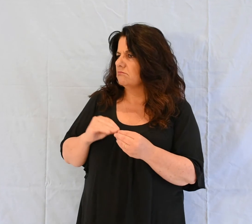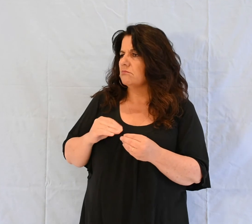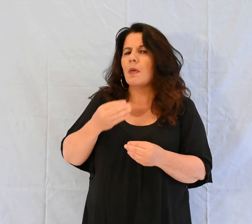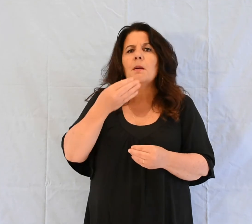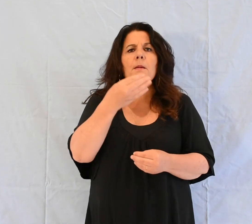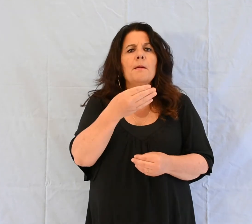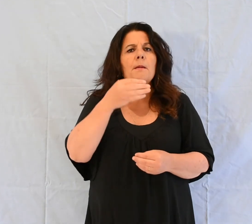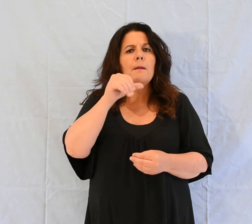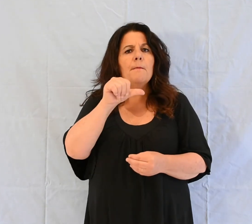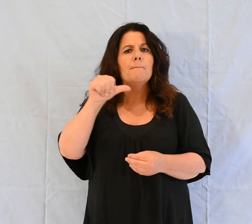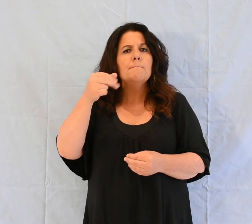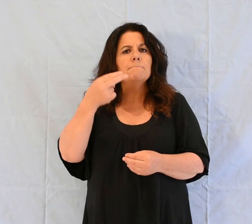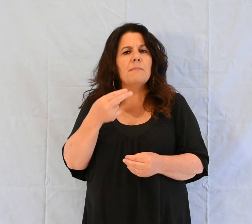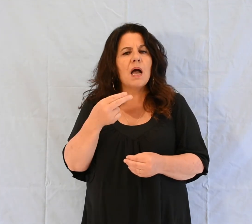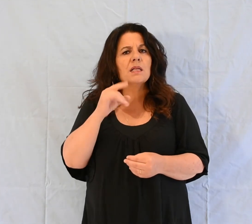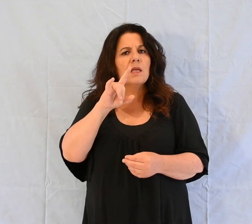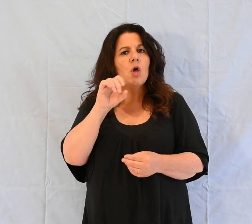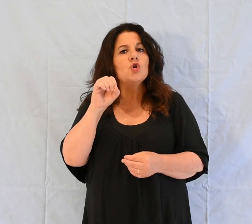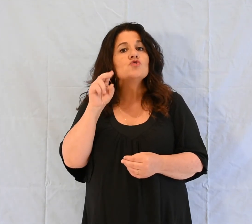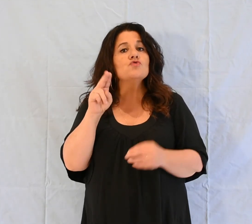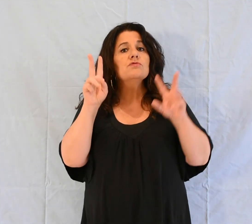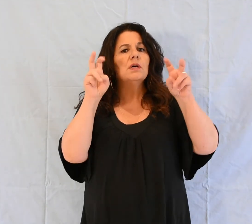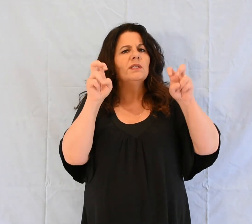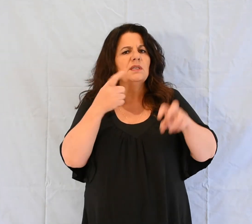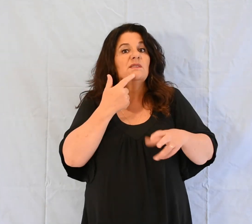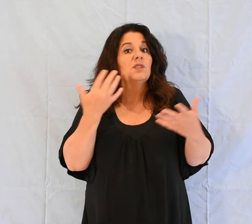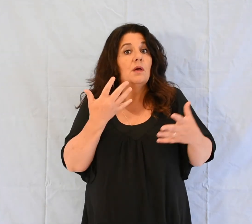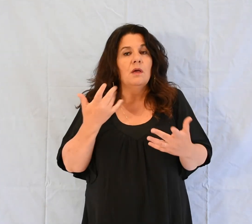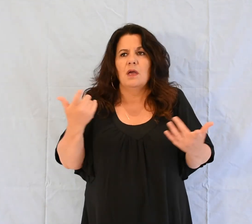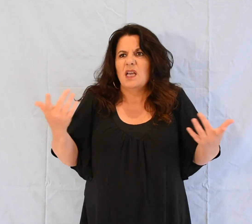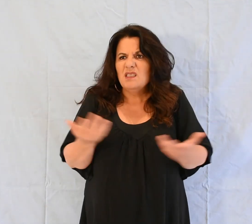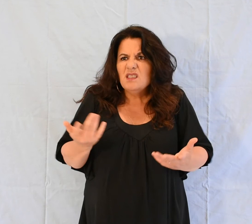ou ?» Ce qui veut dire: « Qu'est-ce que c'est ?»